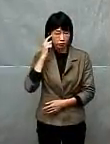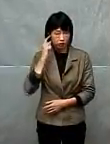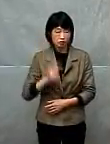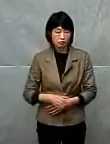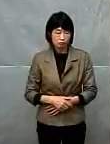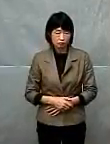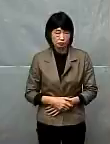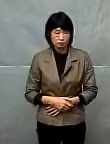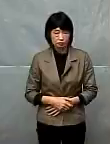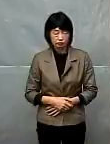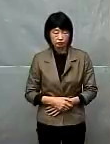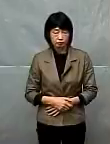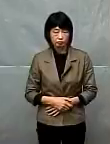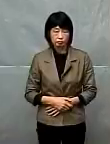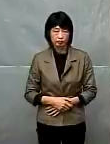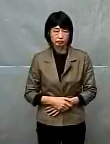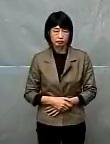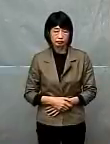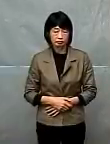ております。